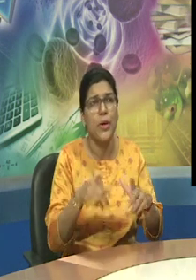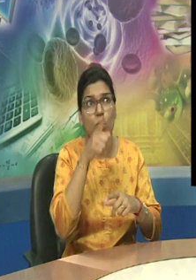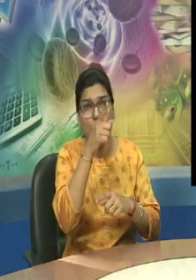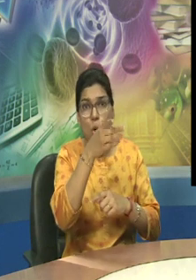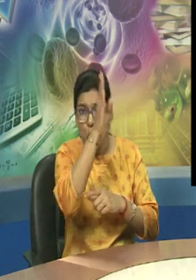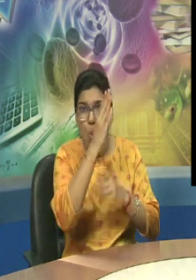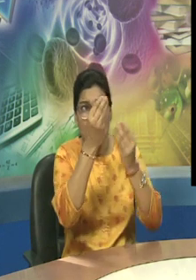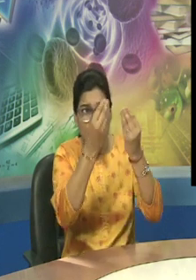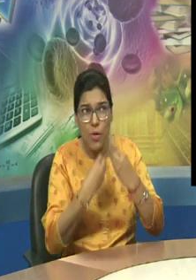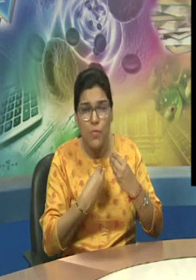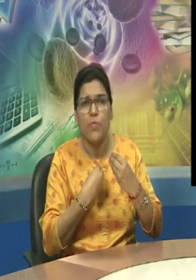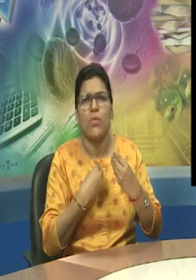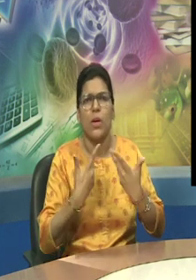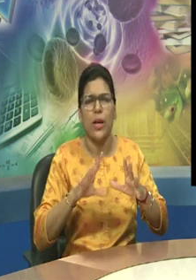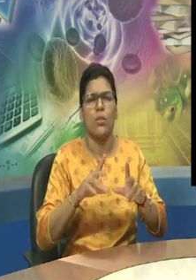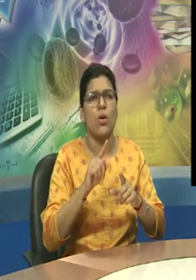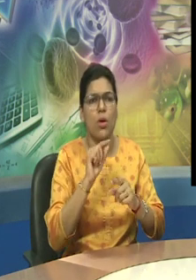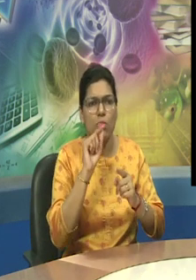कबीर की भक्ति में